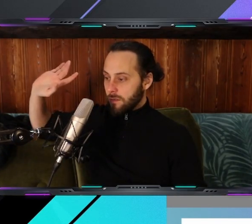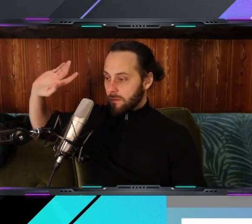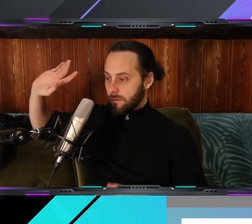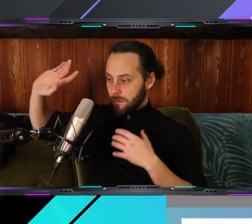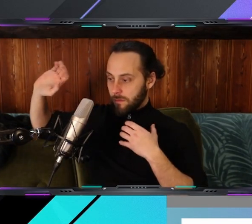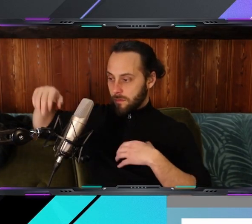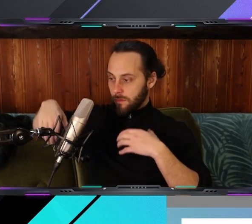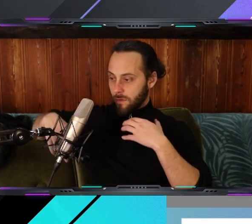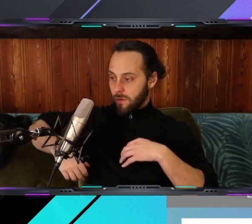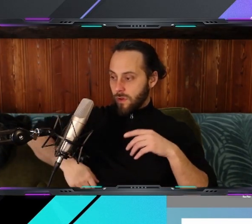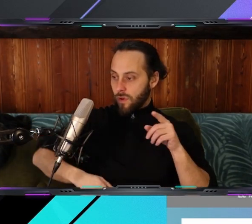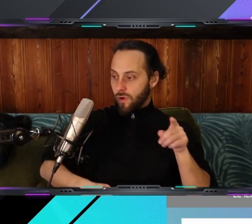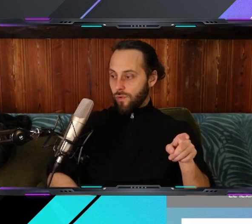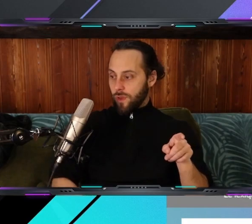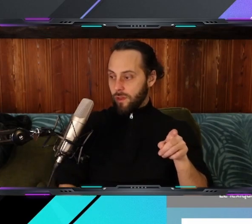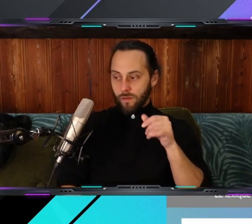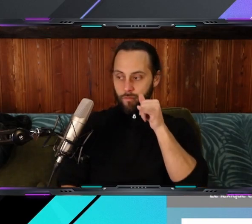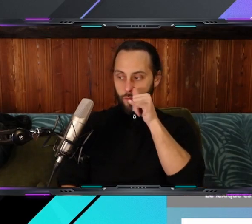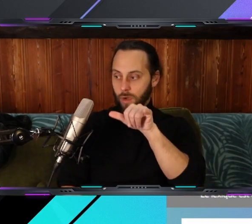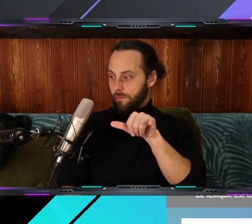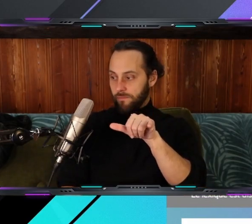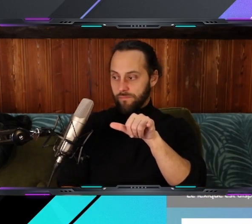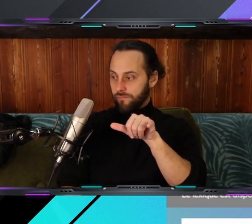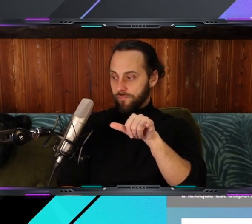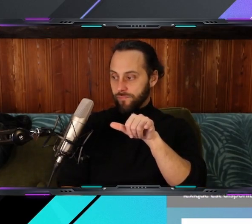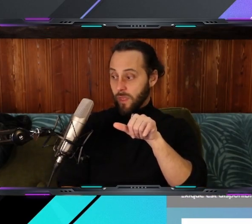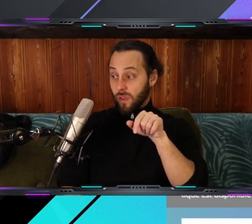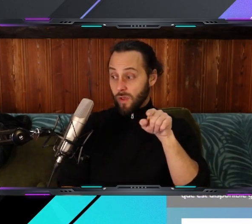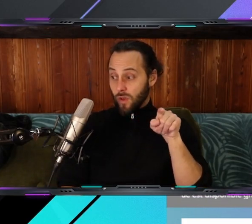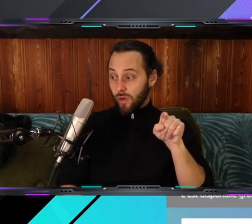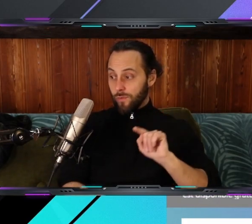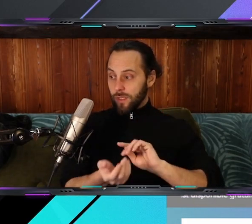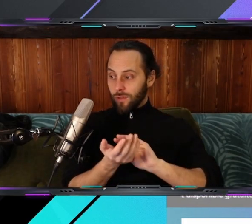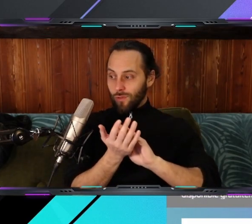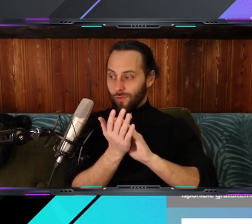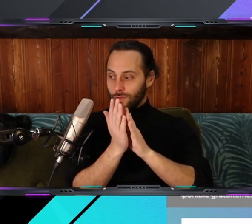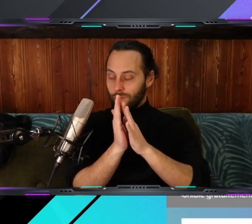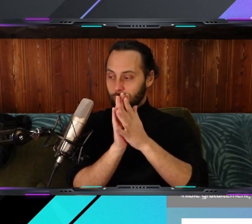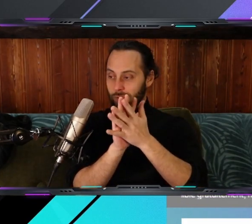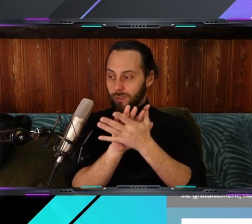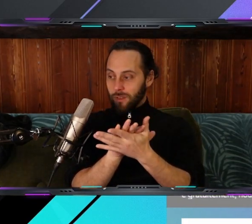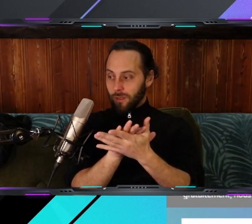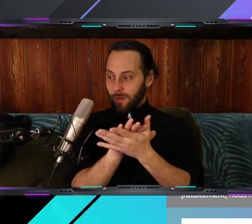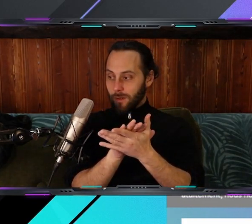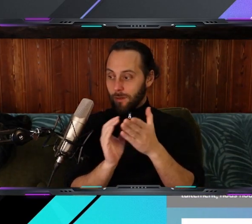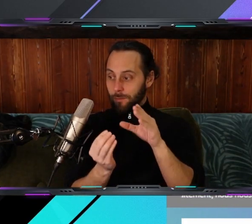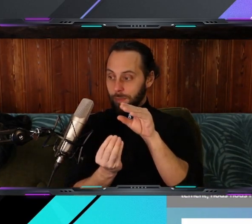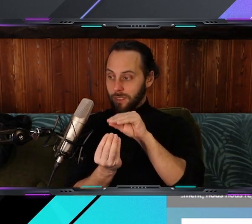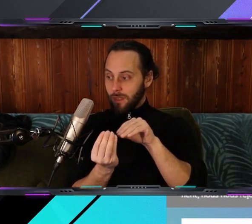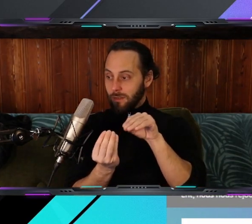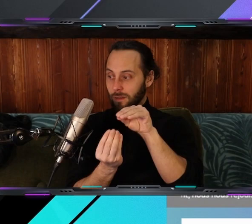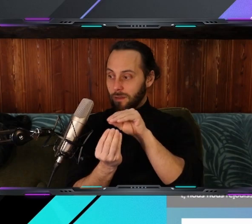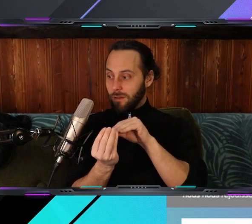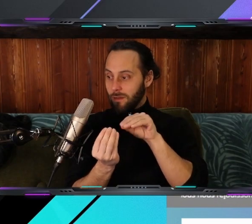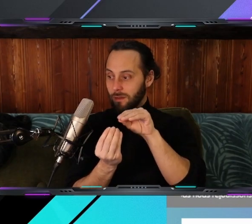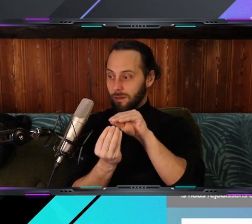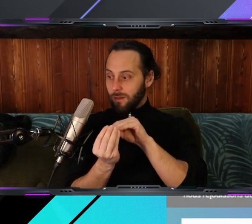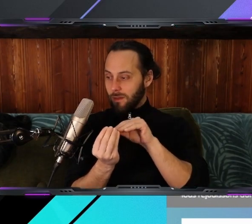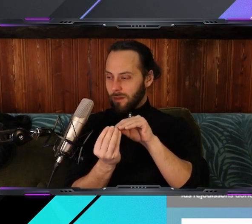avocat. Lui, veut pas. Lui, devenir